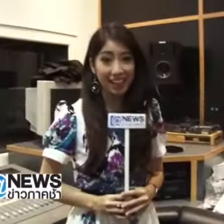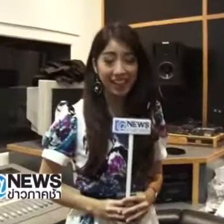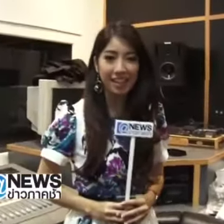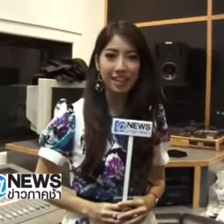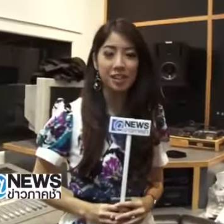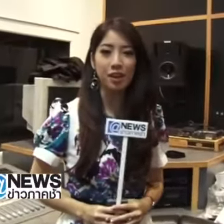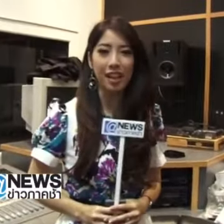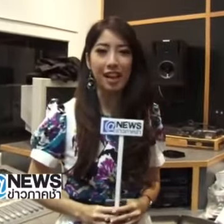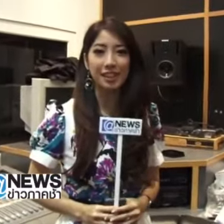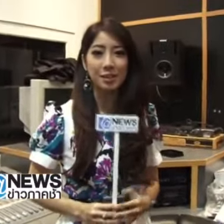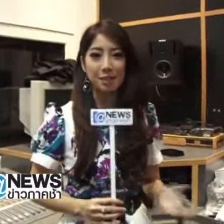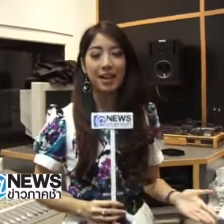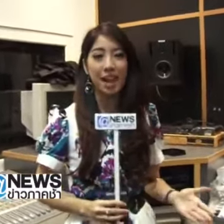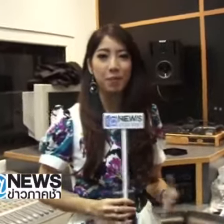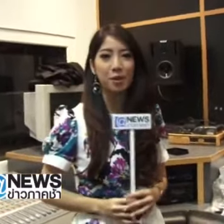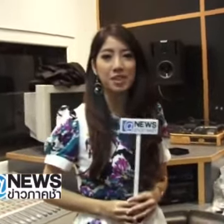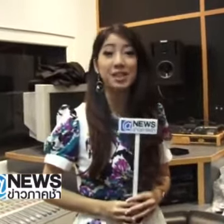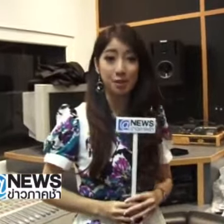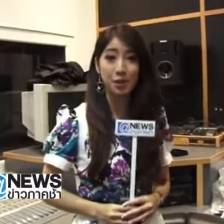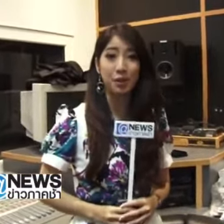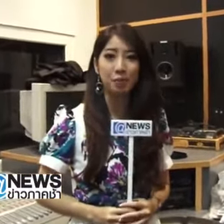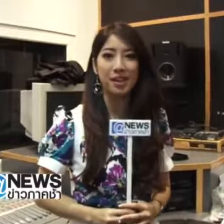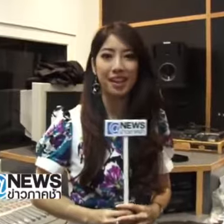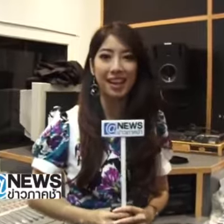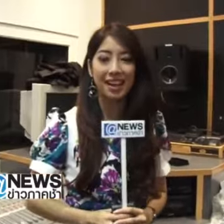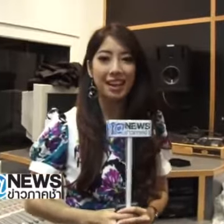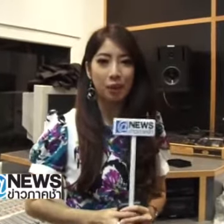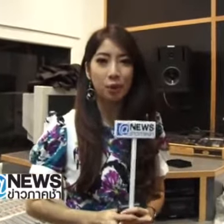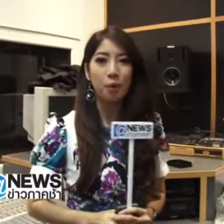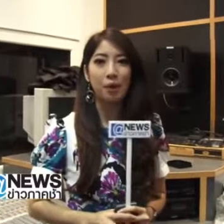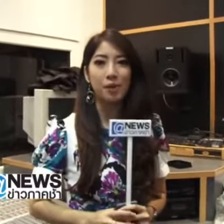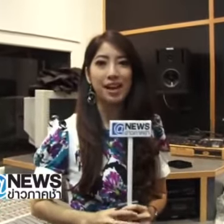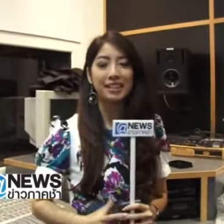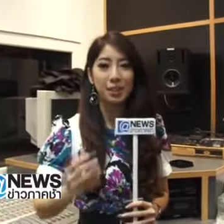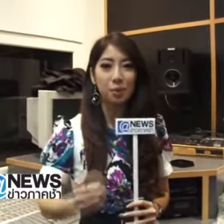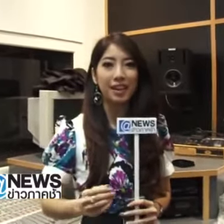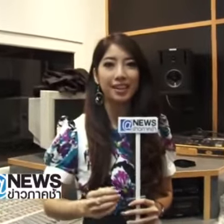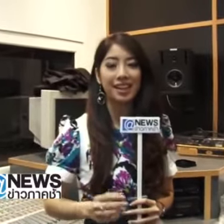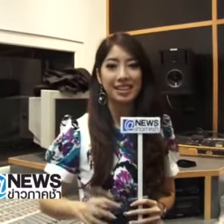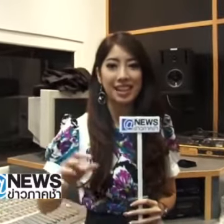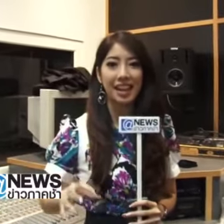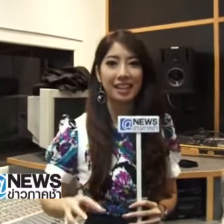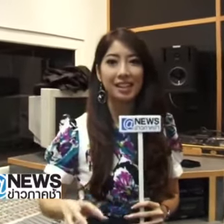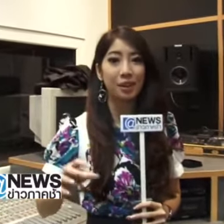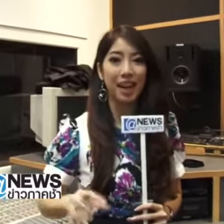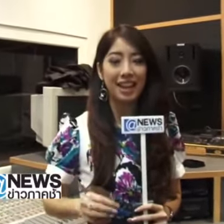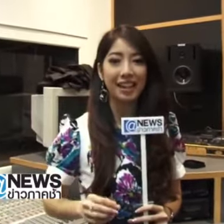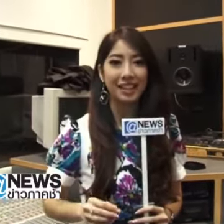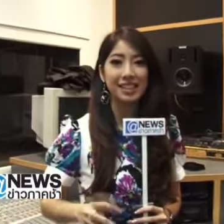และนี่คืออีกหนึ่งช่องทางที่เราสามารถได้ประโยชน์จากโซเชียลเน็ตเวิร์กค่ะและเราก็หวังว่าสักวันหนึ่งค่ะสถานีโทรทัศน์แห่งนี้จะ